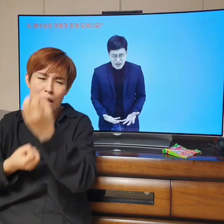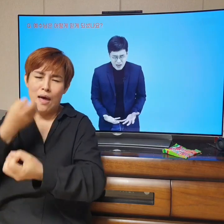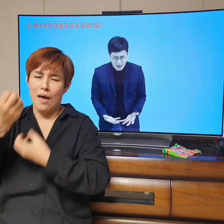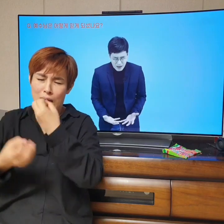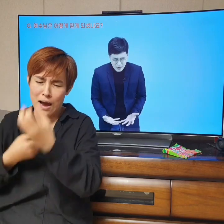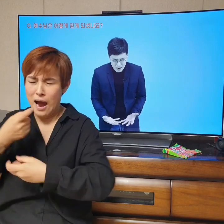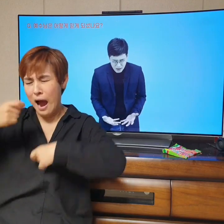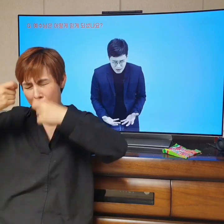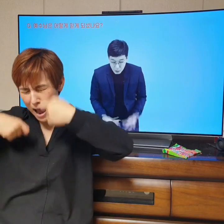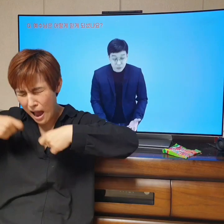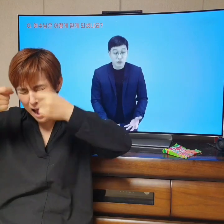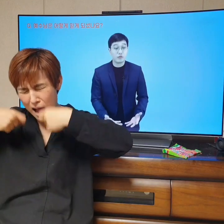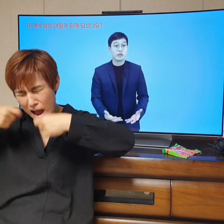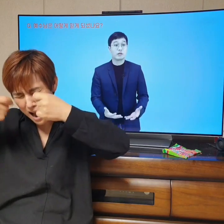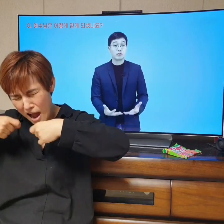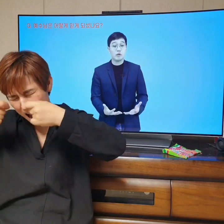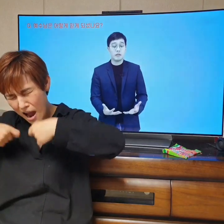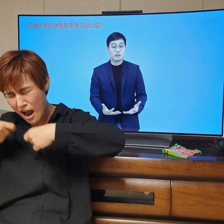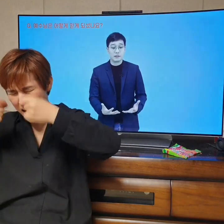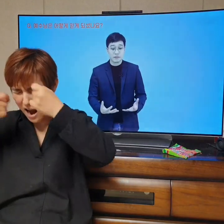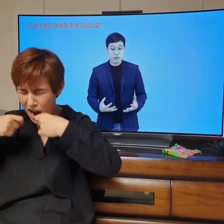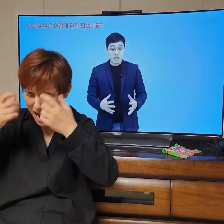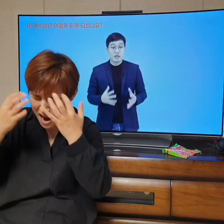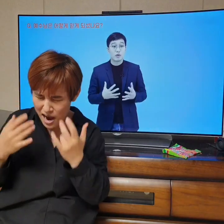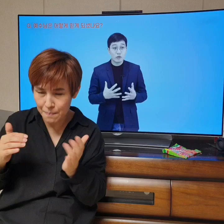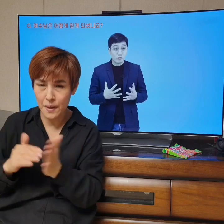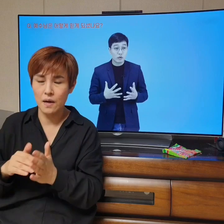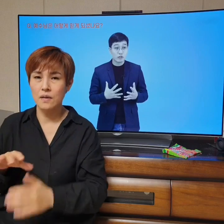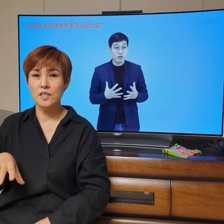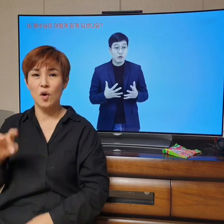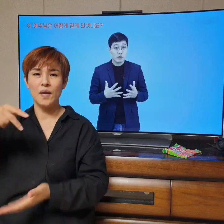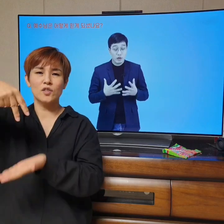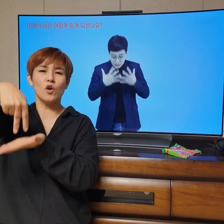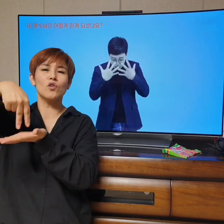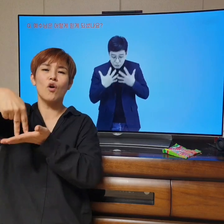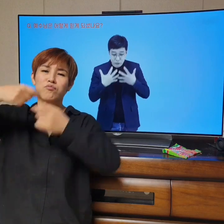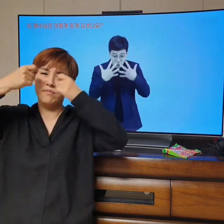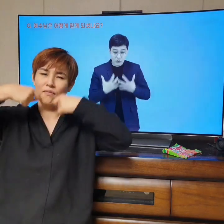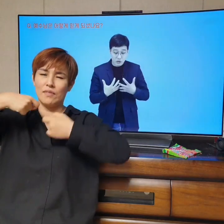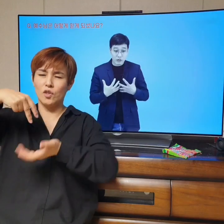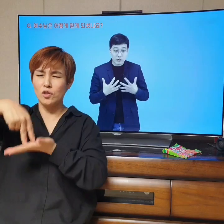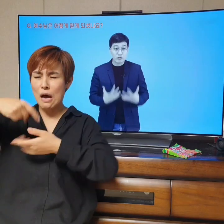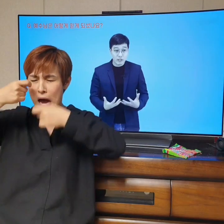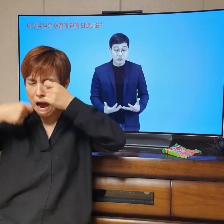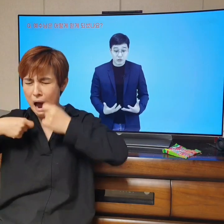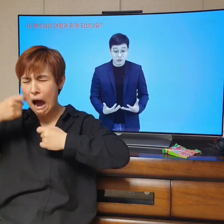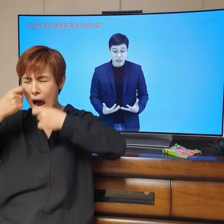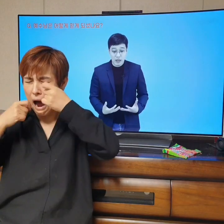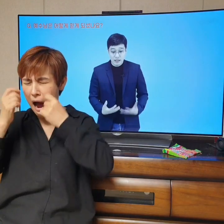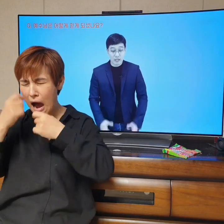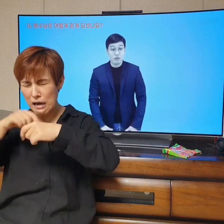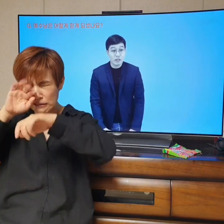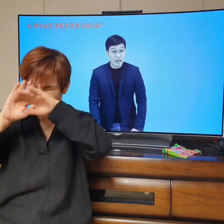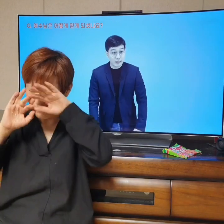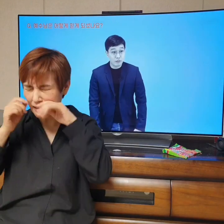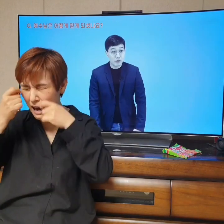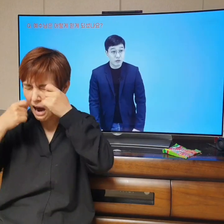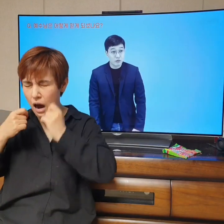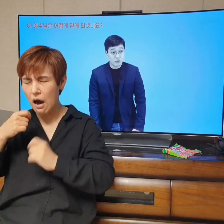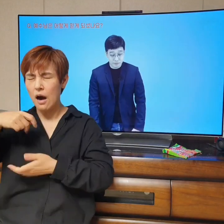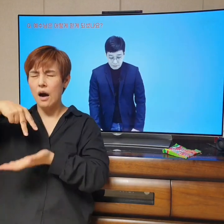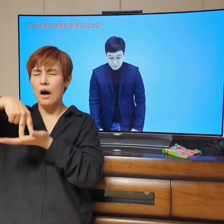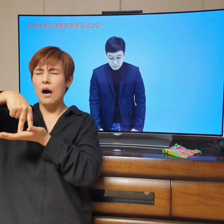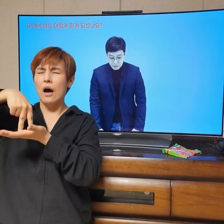막 뛰어서 이렇게 됐어요. 처음에는 서서 울었거든요. 막 눈물 콧물 흘려냈어도 그냥 울었는데 나중에 이게